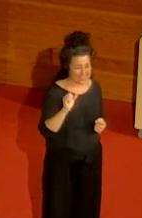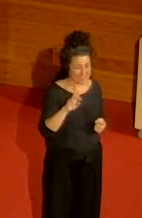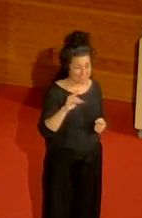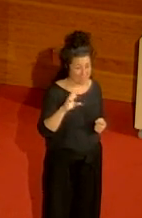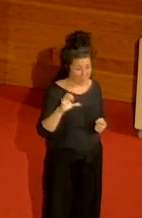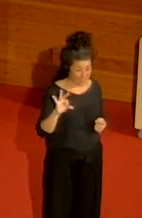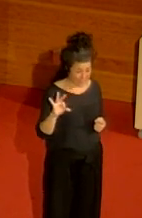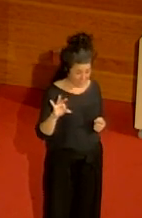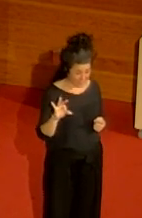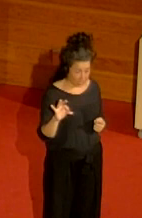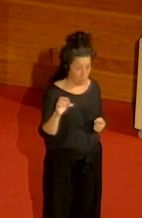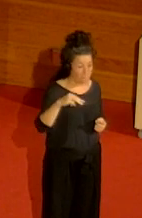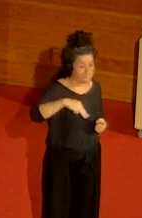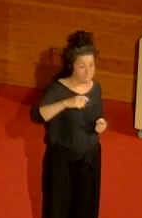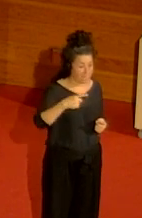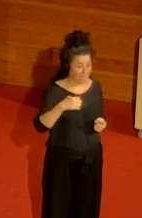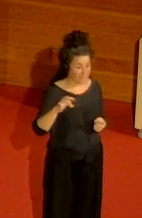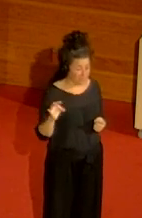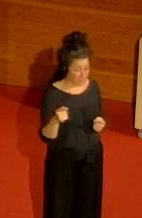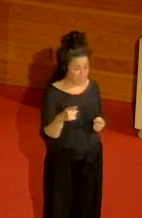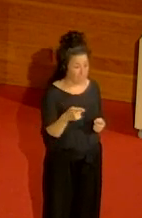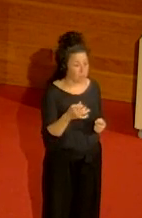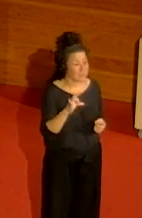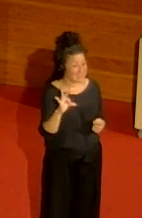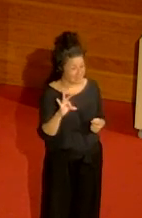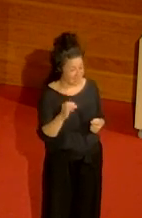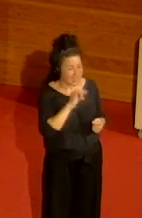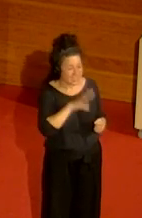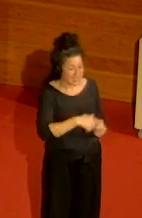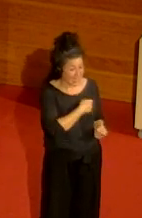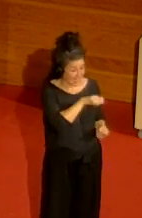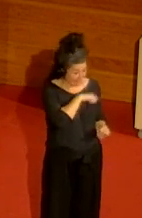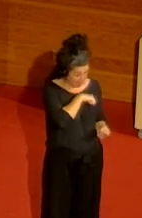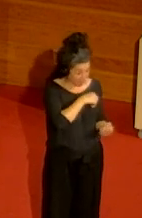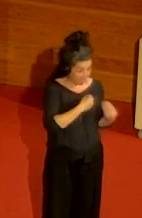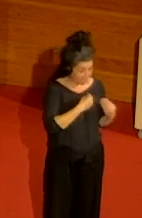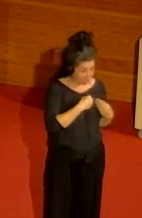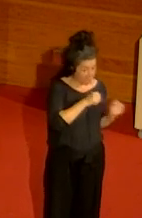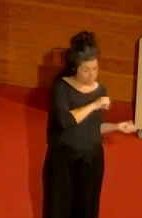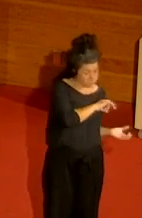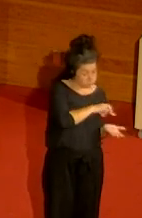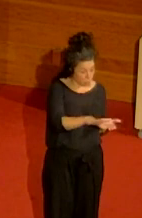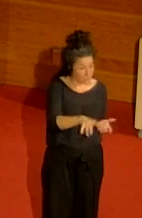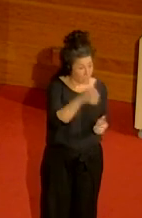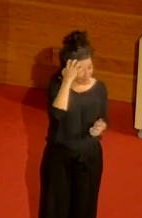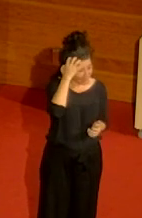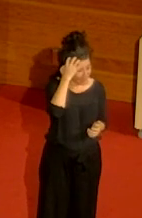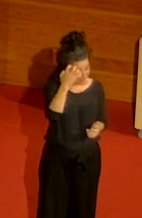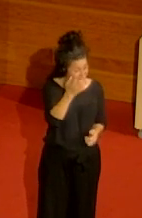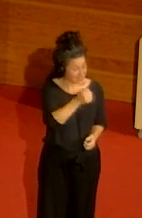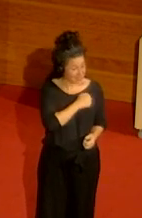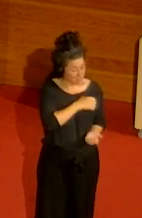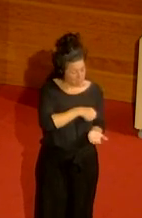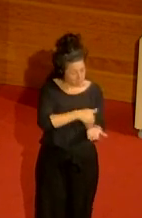los judíos que había que vivían en España que fueron expulsados en el siglo XV por los Reyes Católicos y como muchos de ellos acabaron en Marruecos